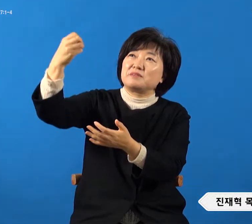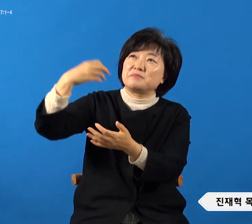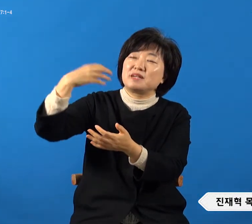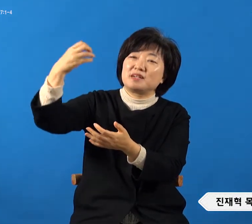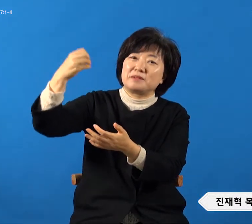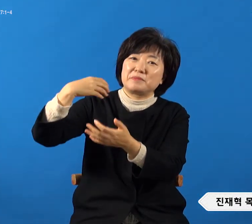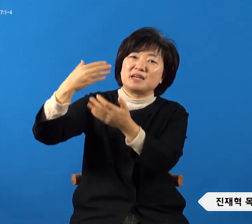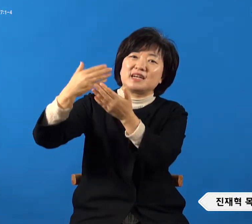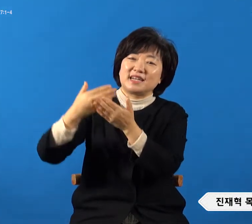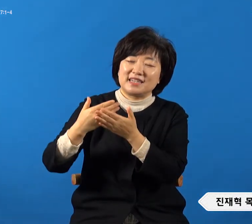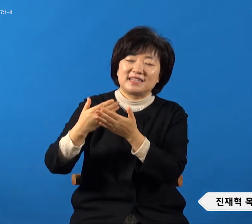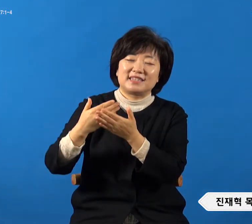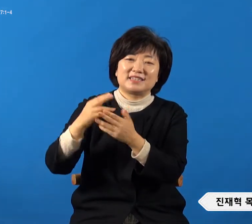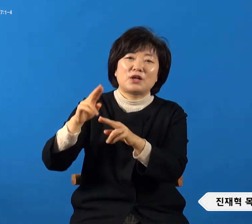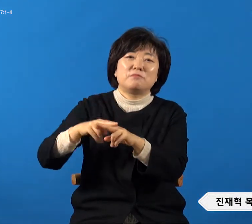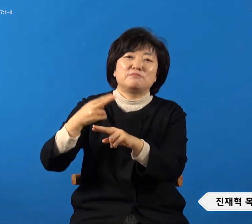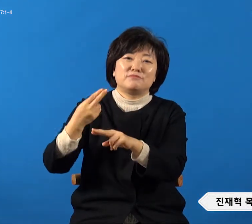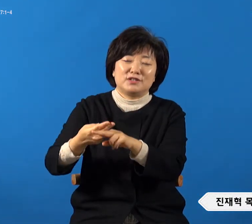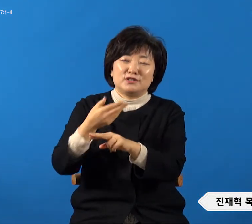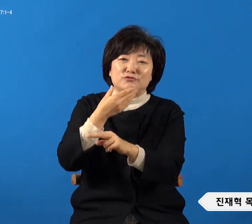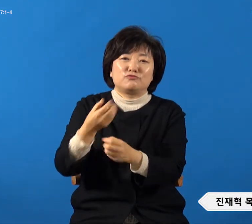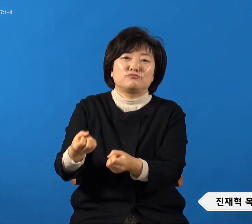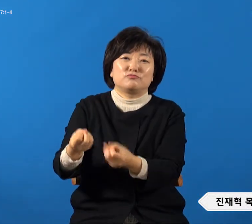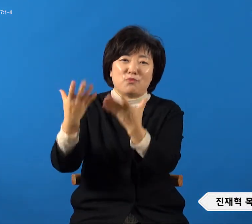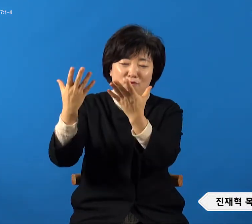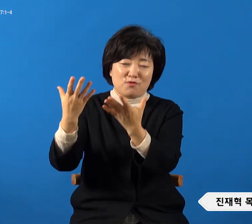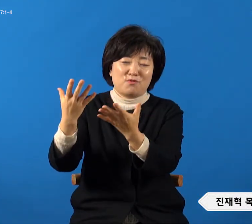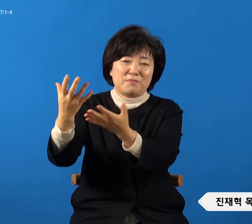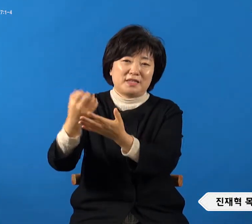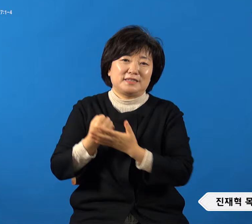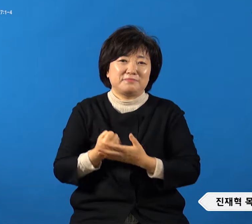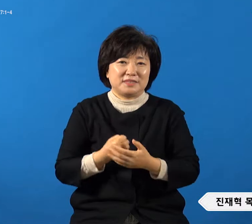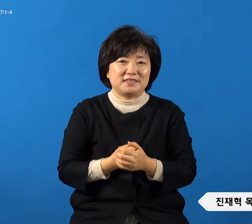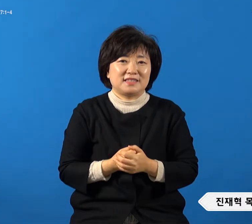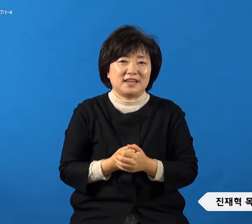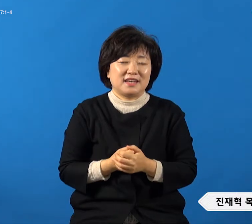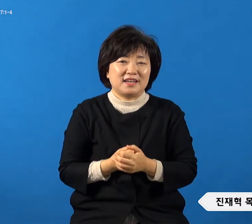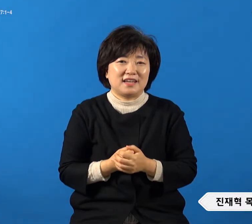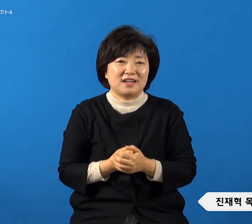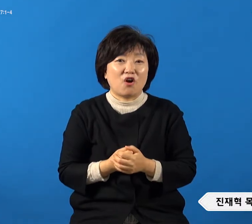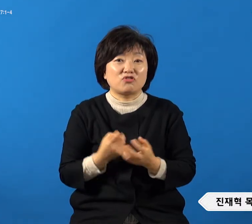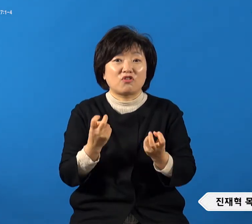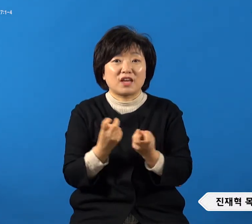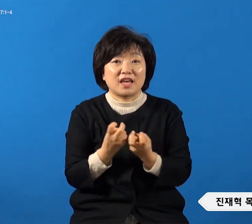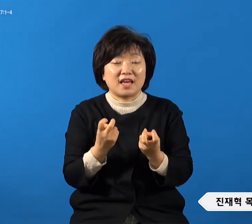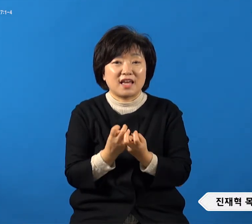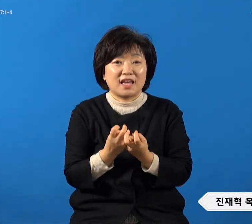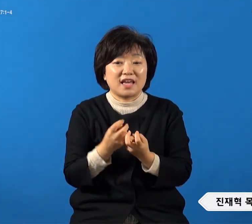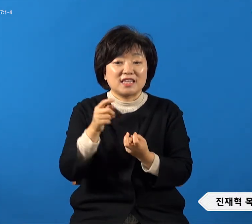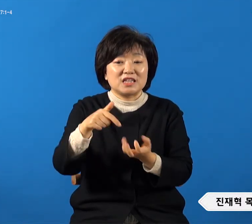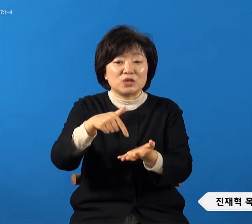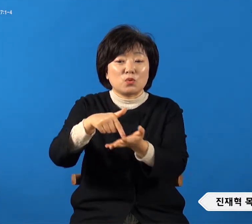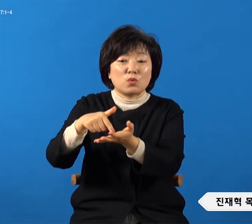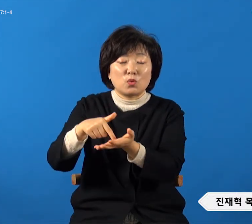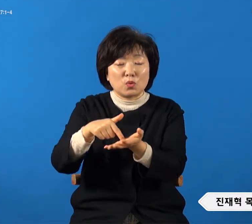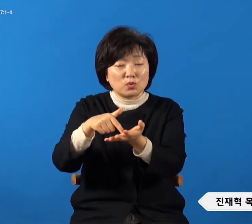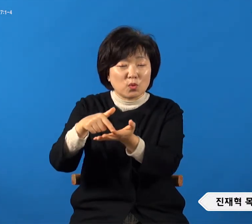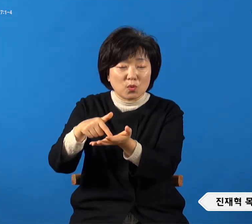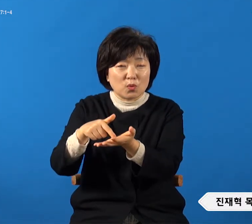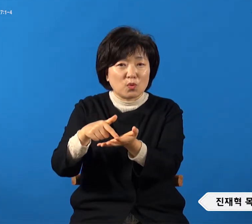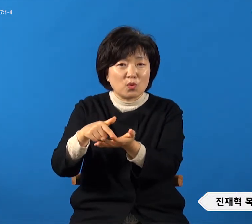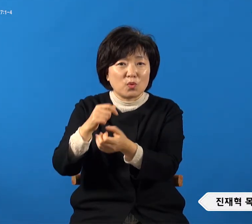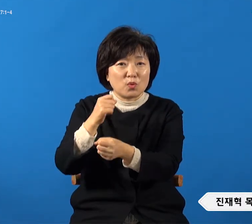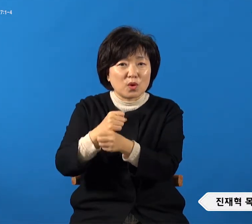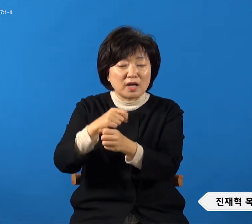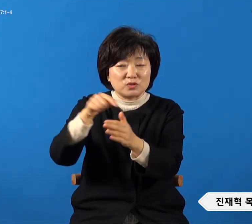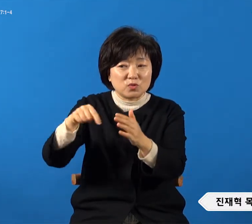축복, 하나님의 선물을 말씀하십니다. 그렇다면 어떻게 우리가 이 고독의 영성